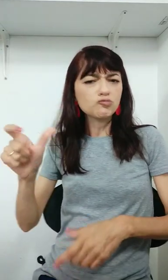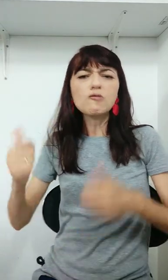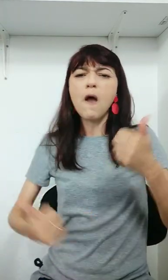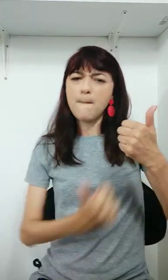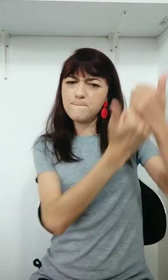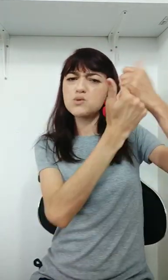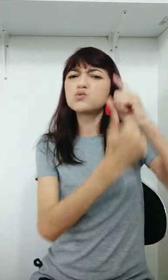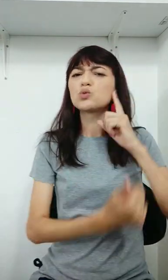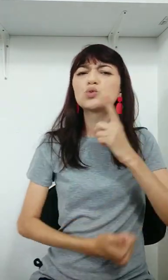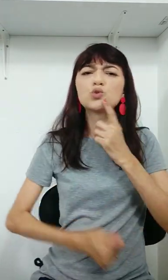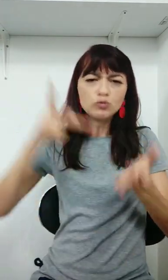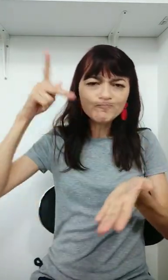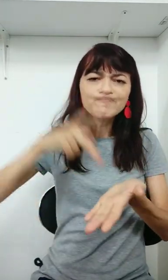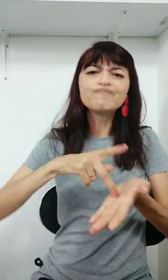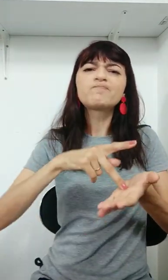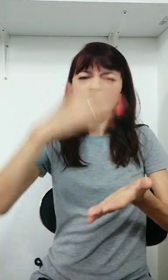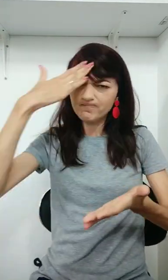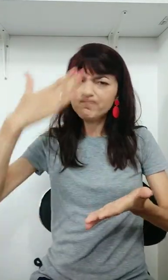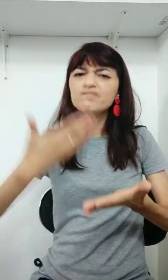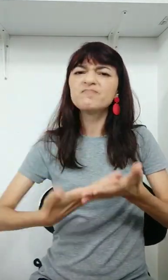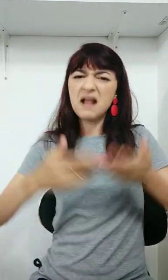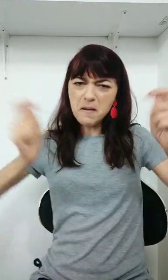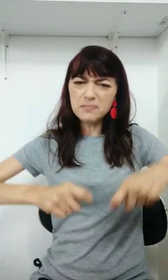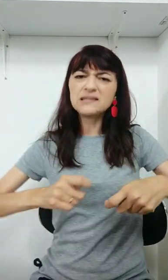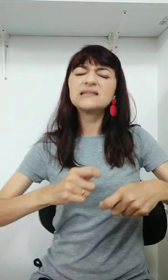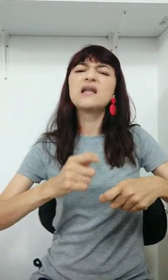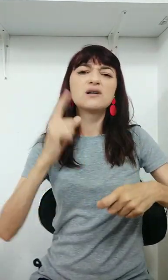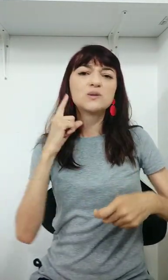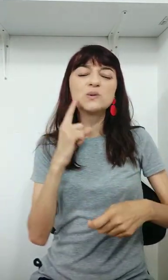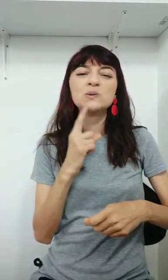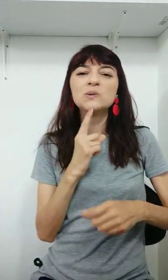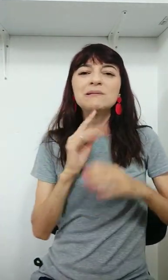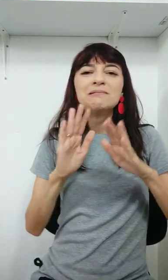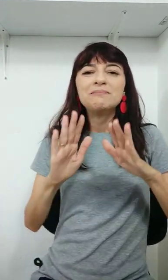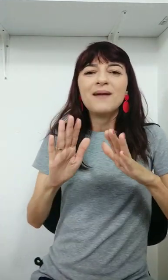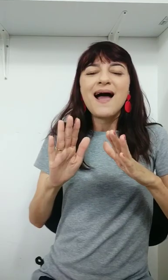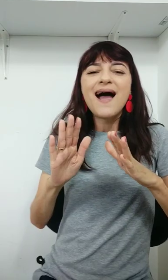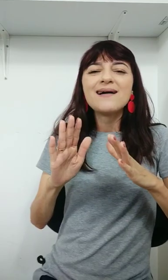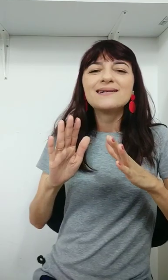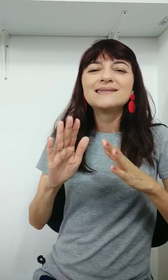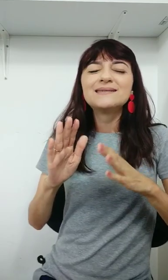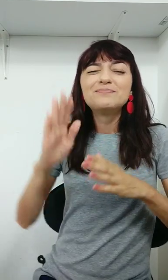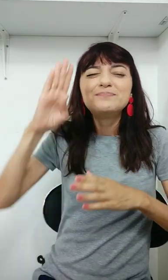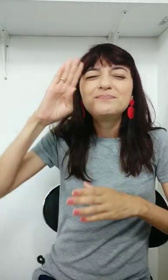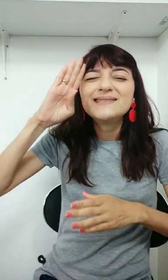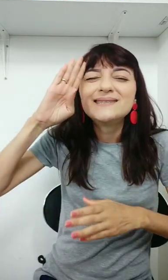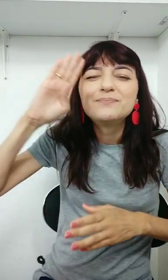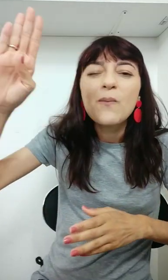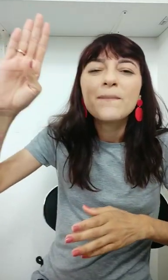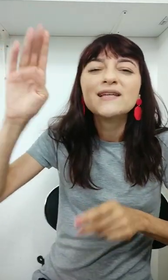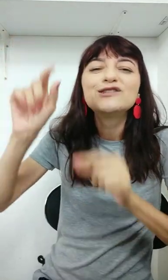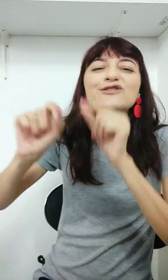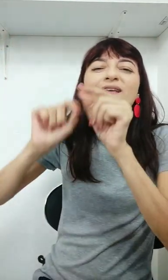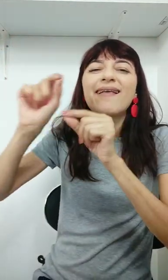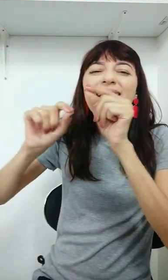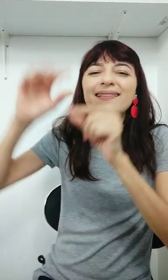algumas pessoas, né, que são dessa forma. Mas nós sabemos também que tem alguns ouvintes que apoiam a comunidade surda, que